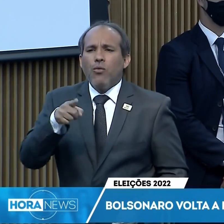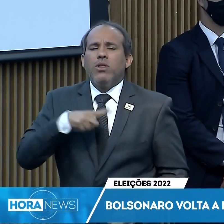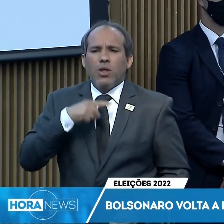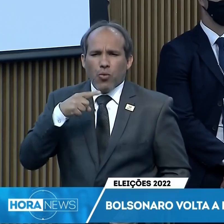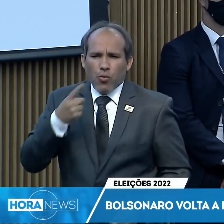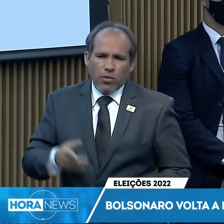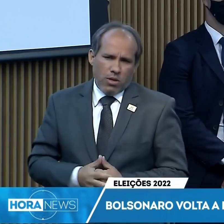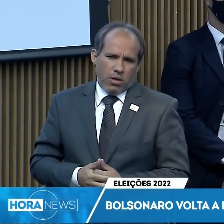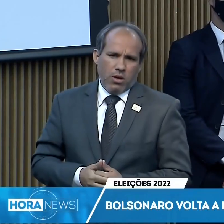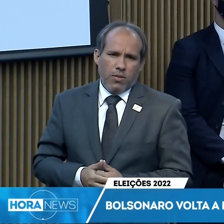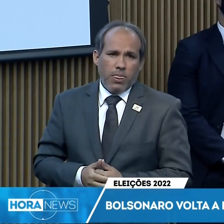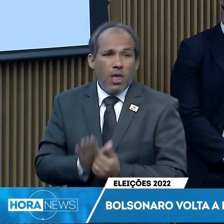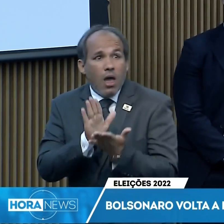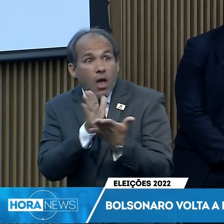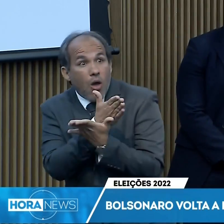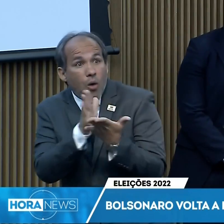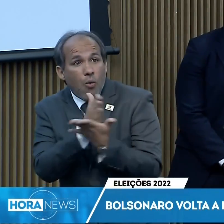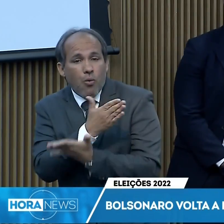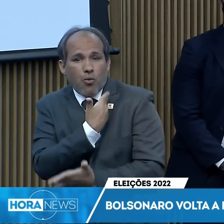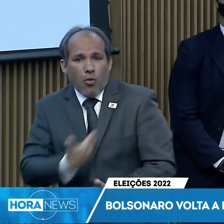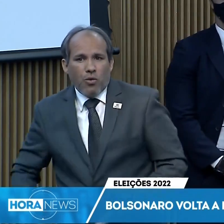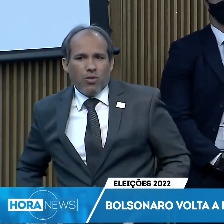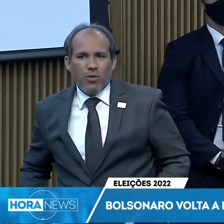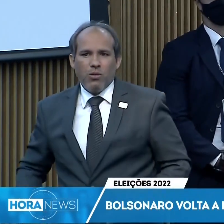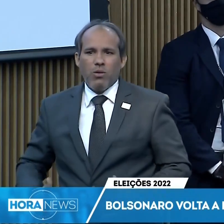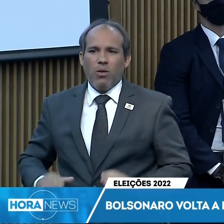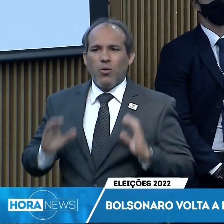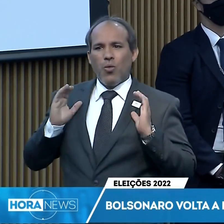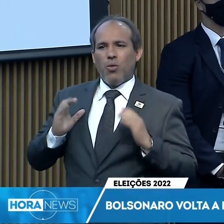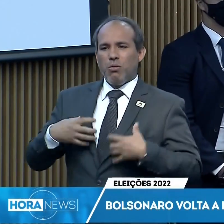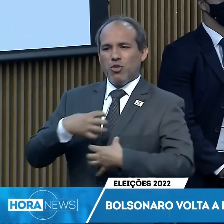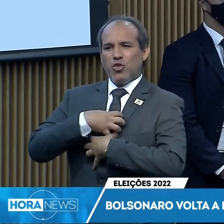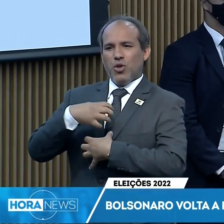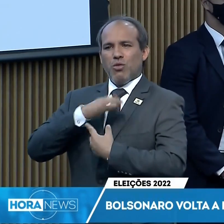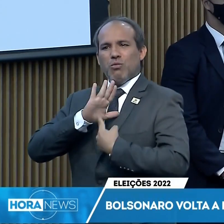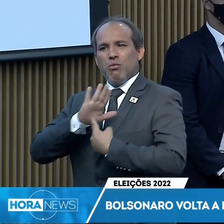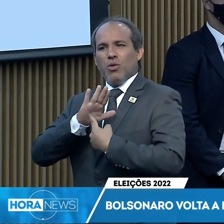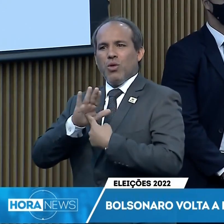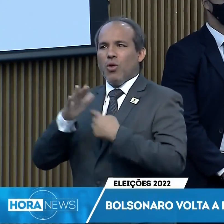Como alguns governadores se comportam ao tratar de outro poderoso país?